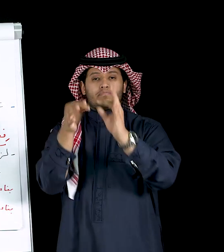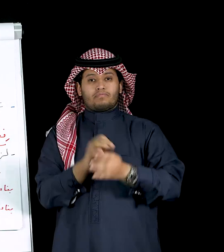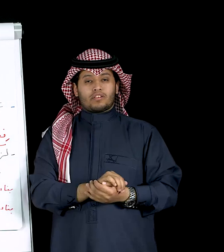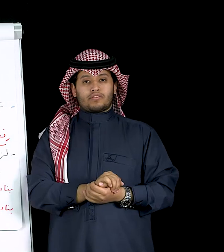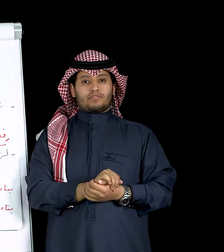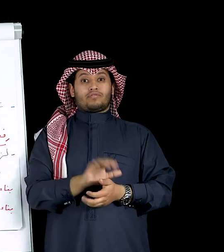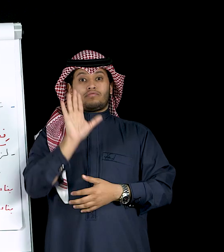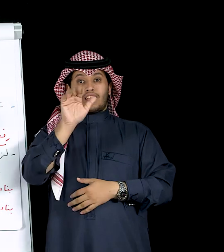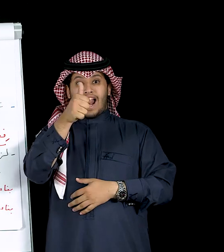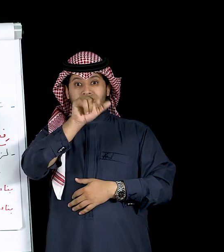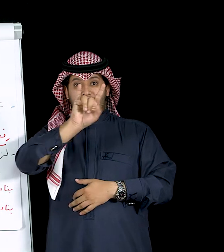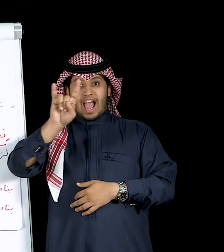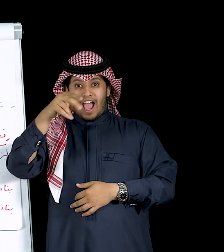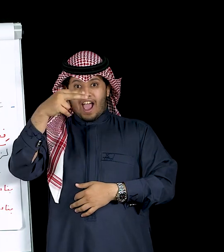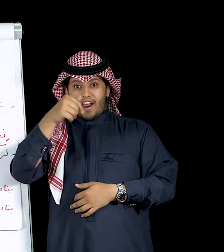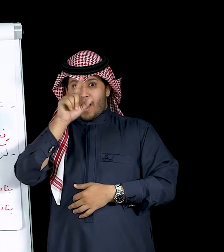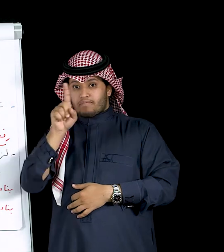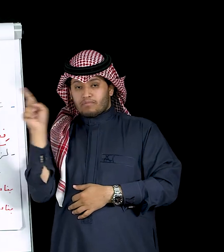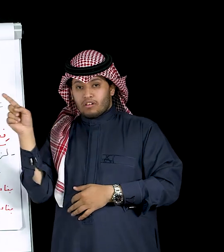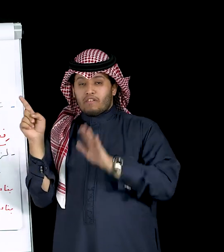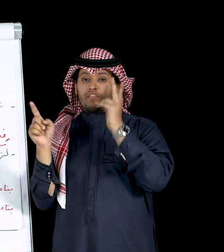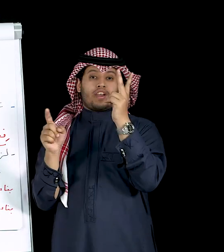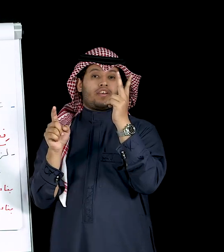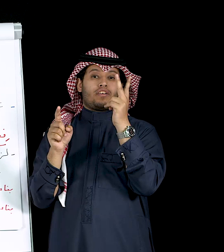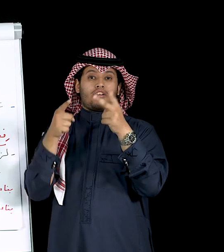ويكون الإعراب إما بالرفع